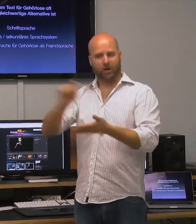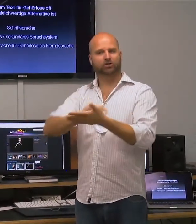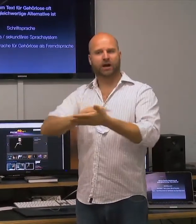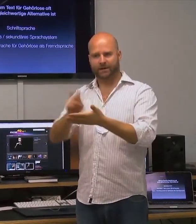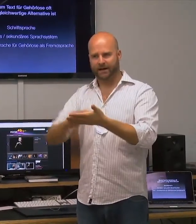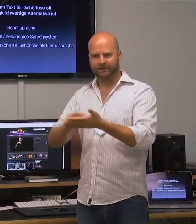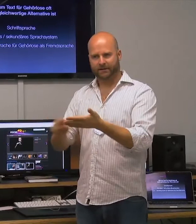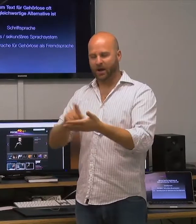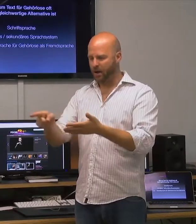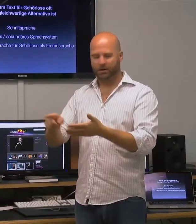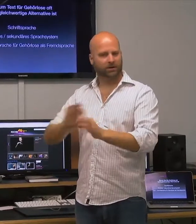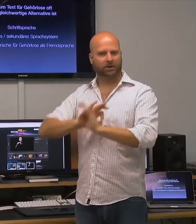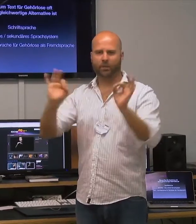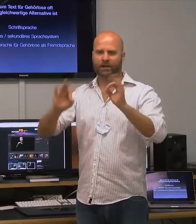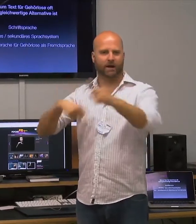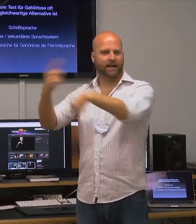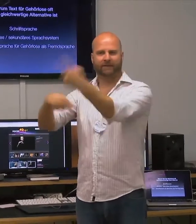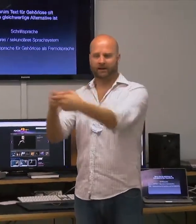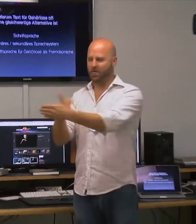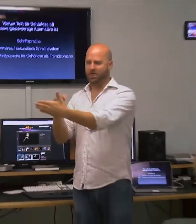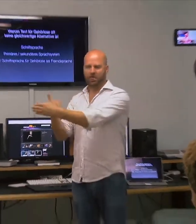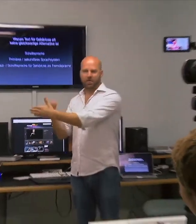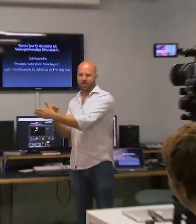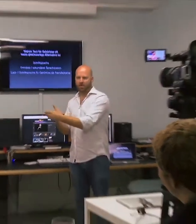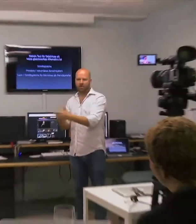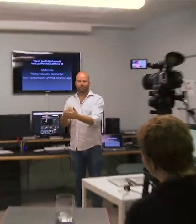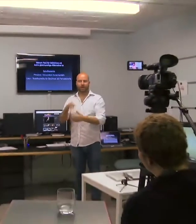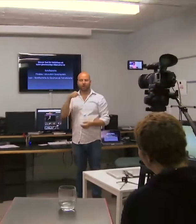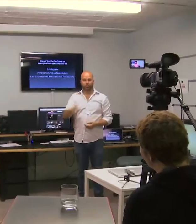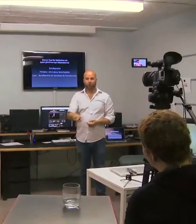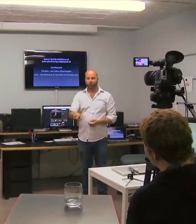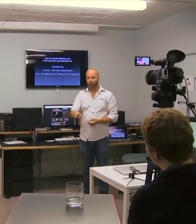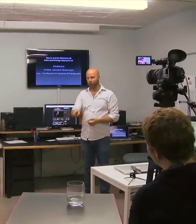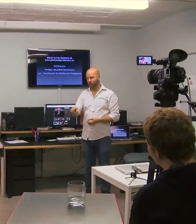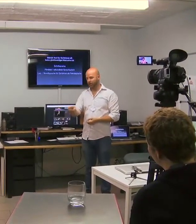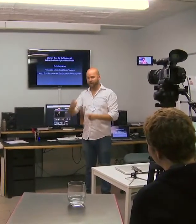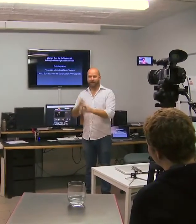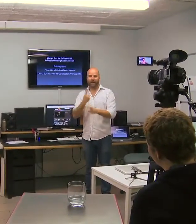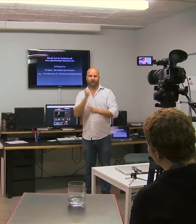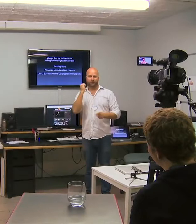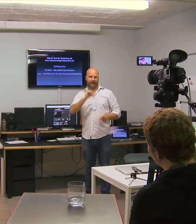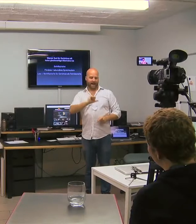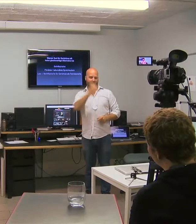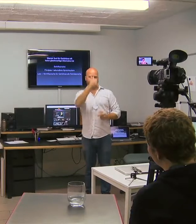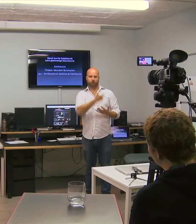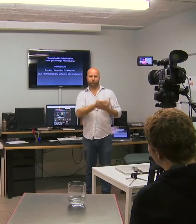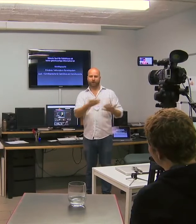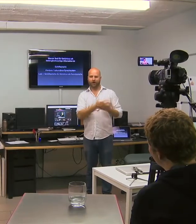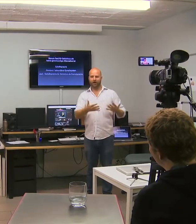keine Grundlage eigentlich Schreiben und Lesen beibringen und da ist es für uns einfach sehr, sehr schwierig. Also uns